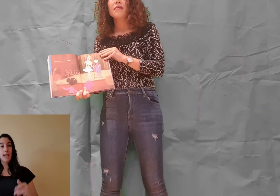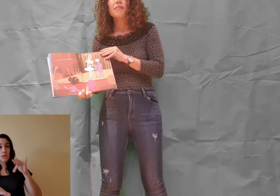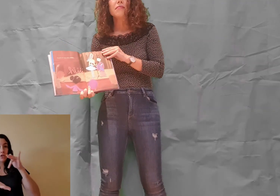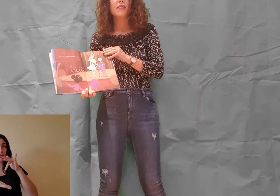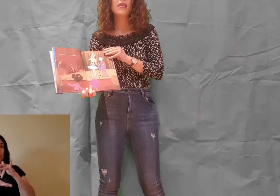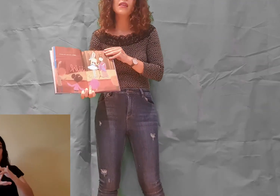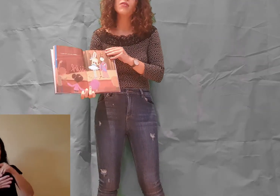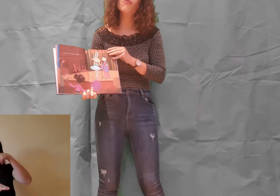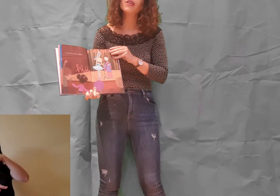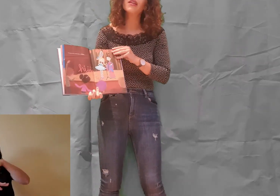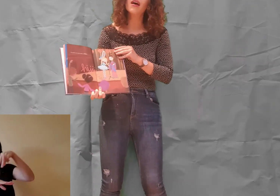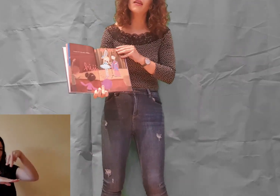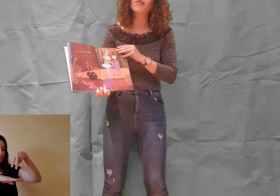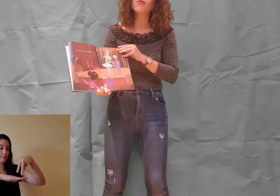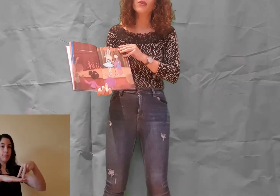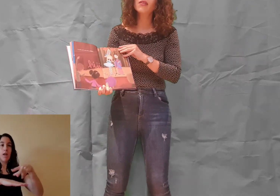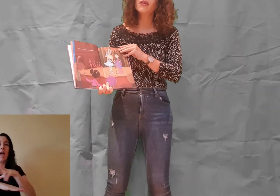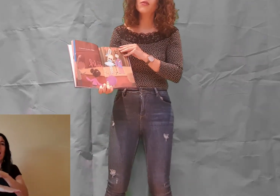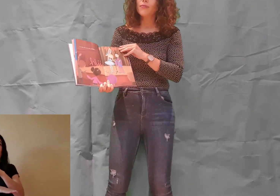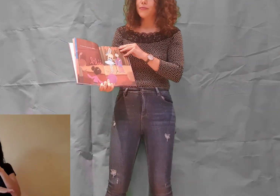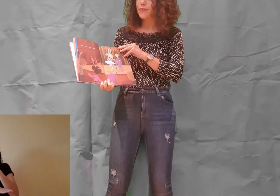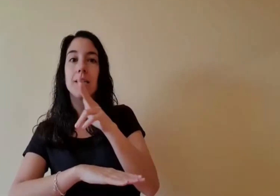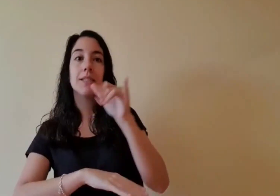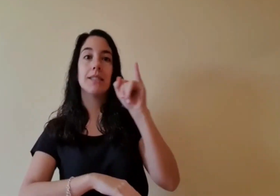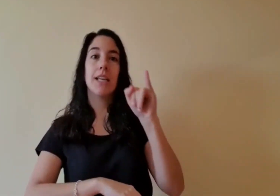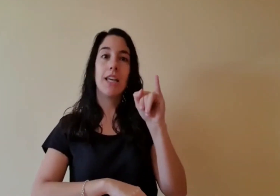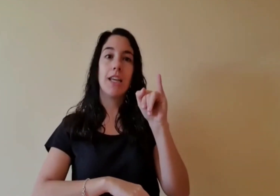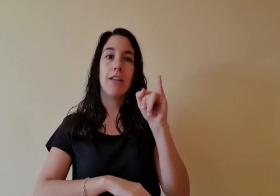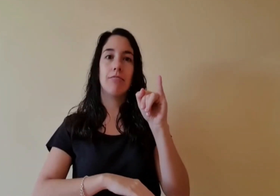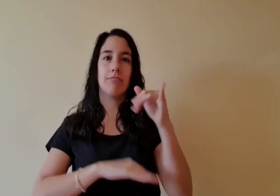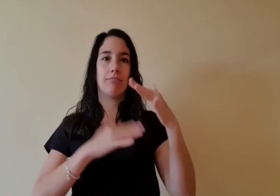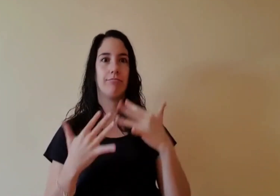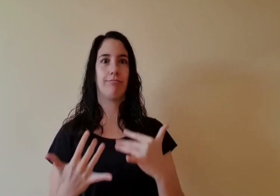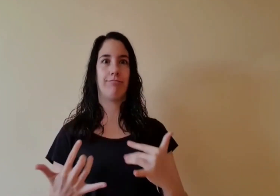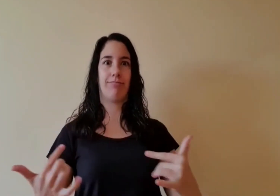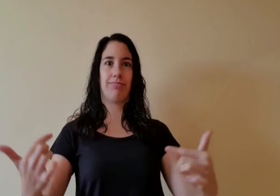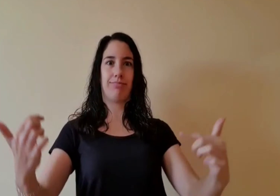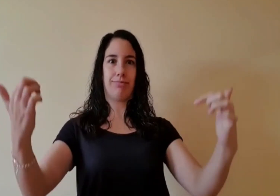Y se quiso unir a tanto éxito.